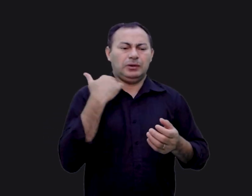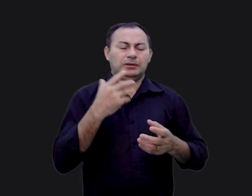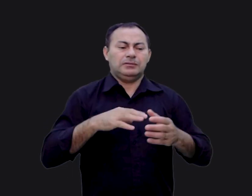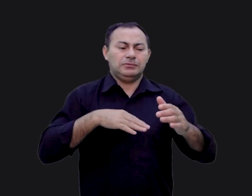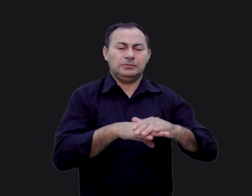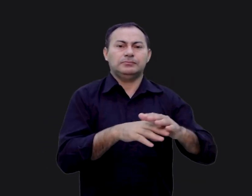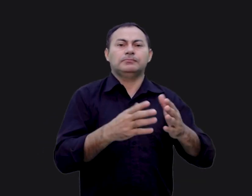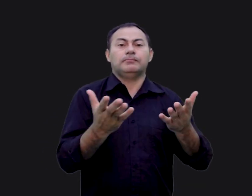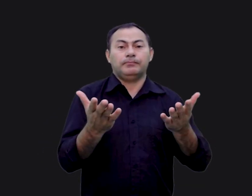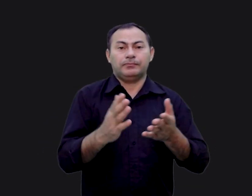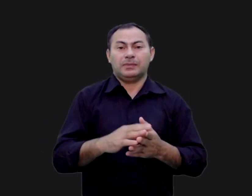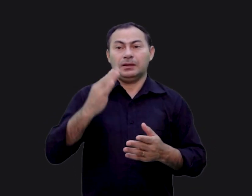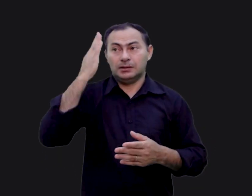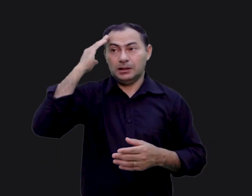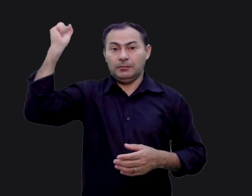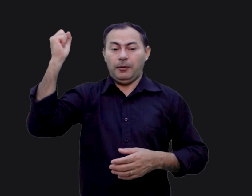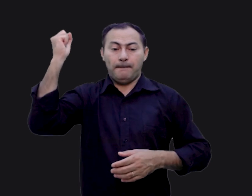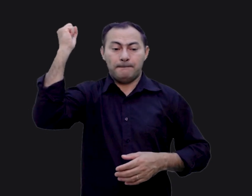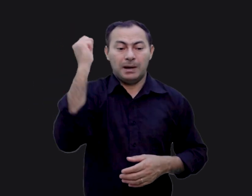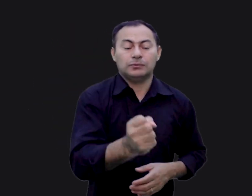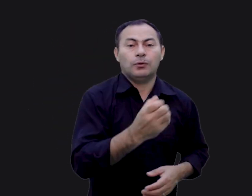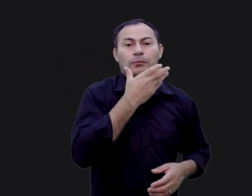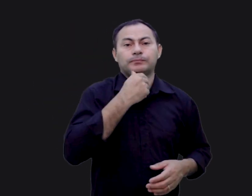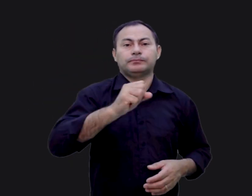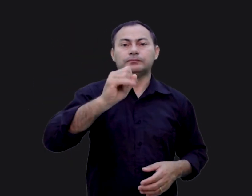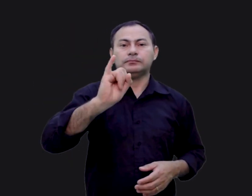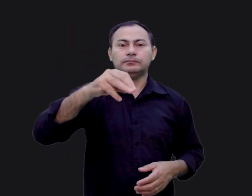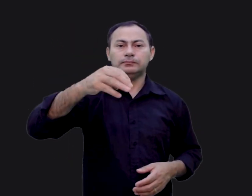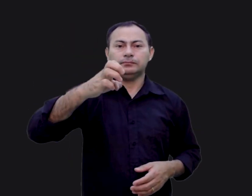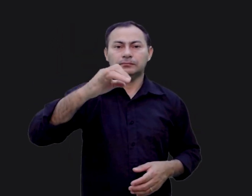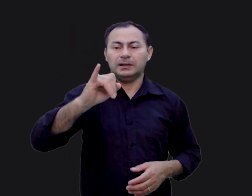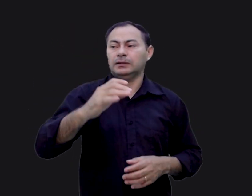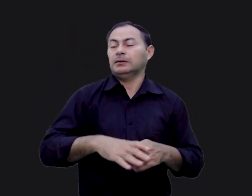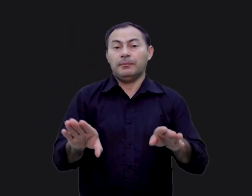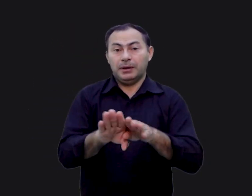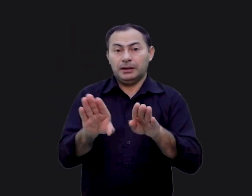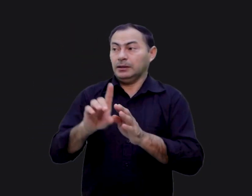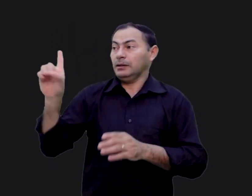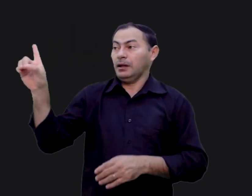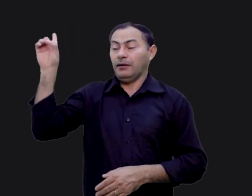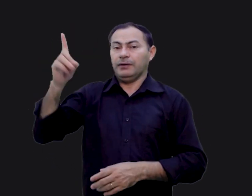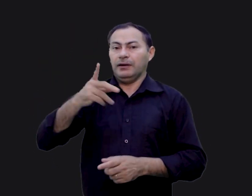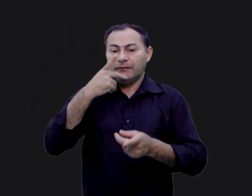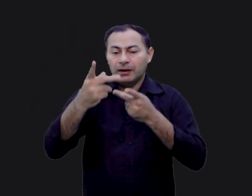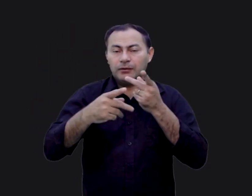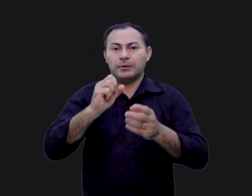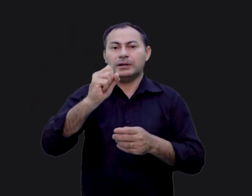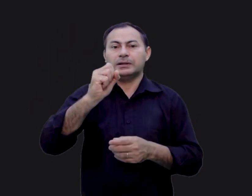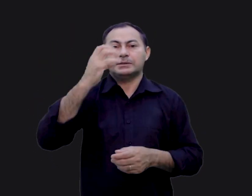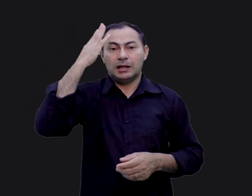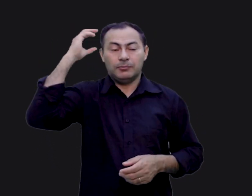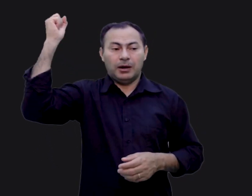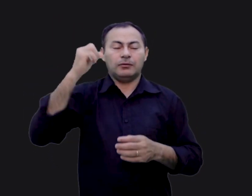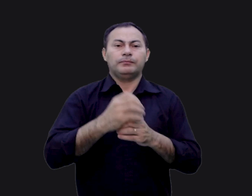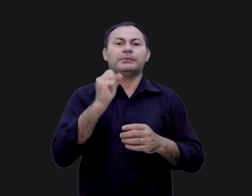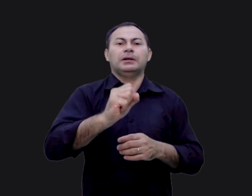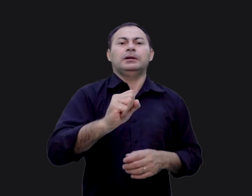à sepultura. Então Salomão matou Simei. Davi também falou para Salomão acertar as contas com Joabe, porque tinha matado